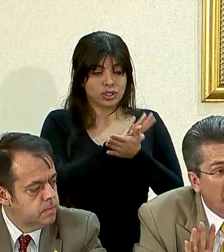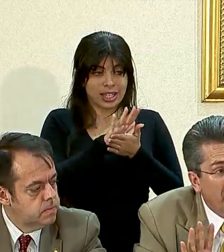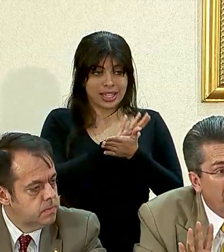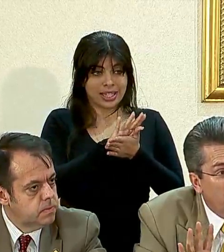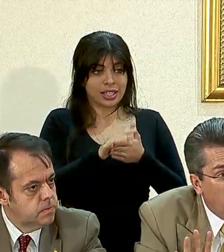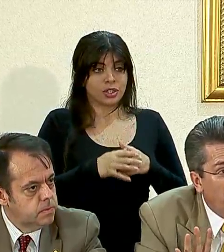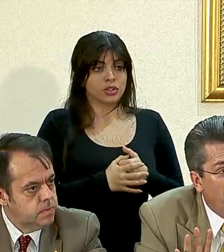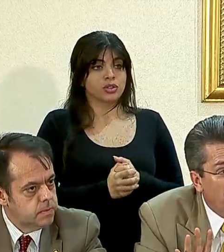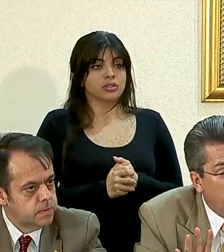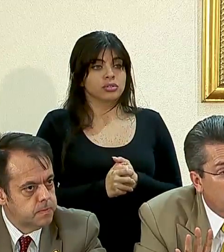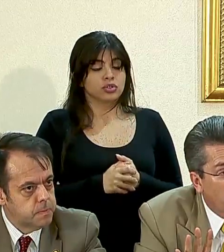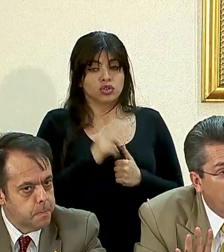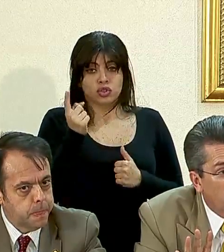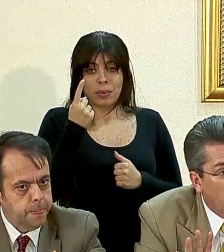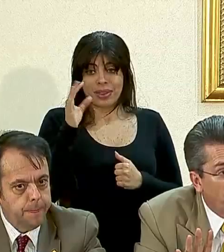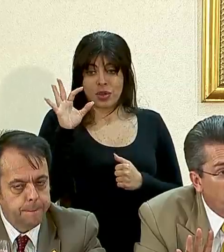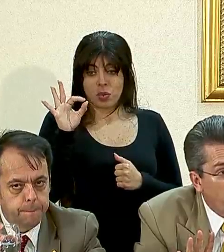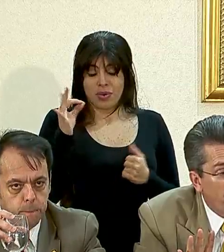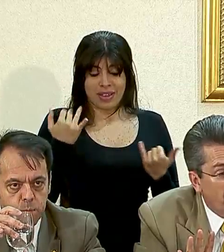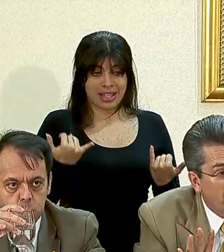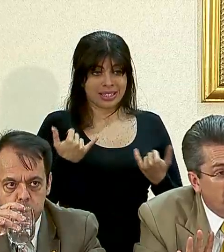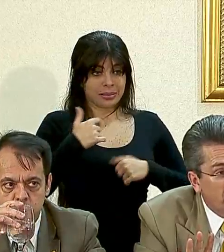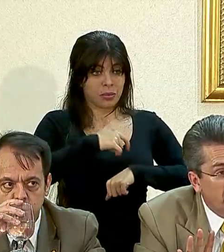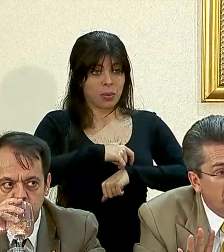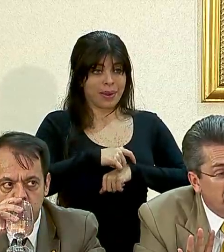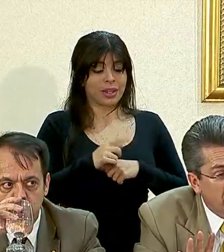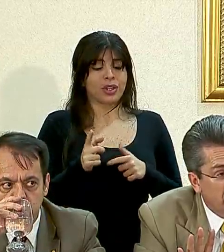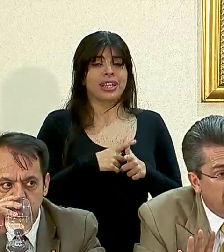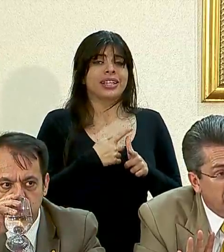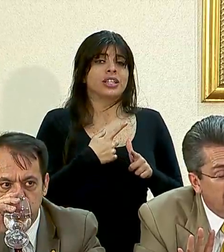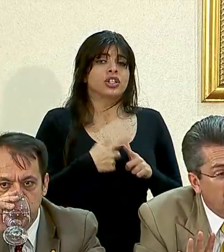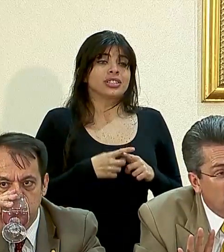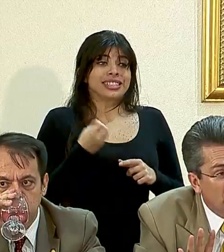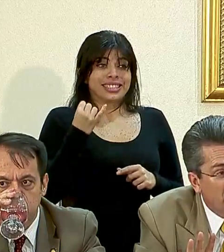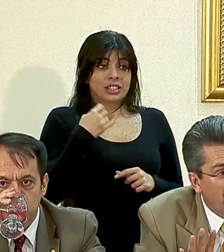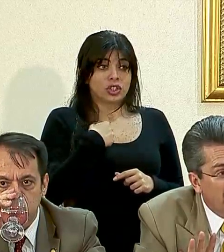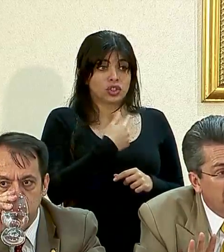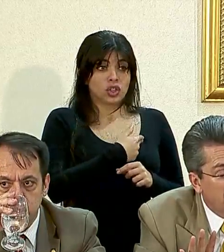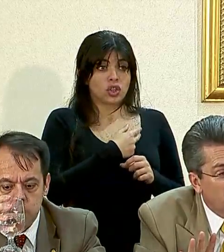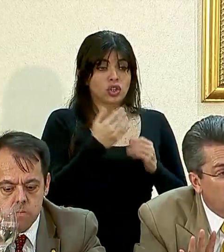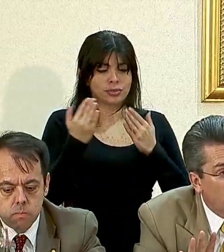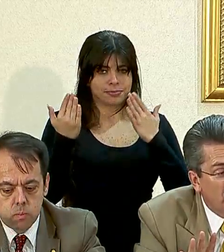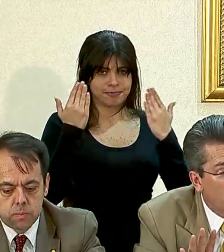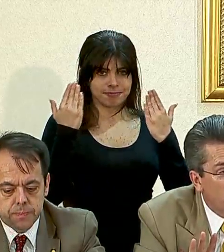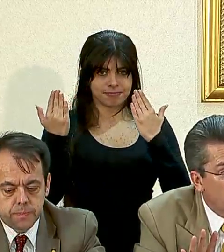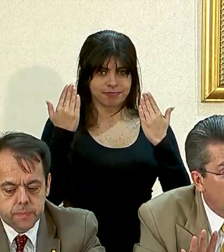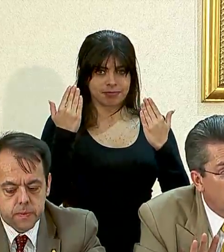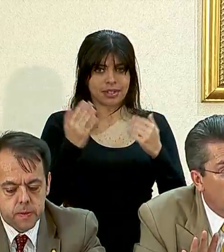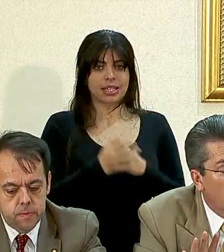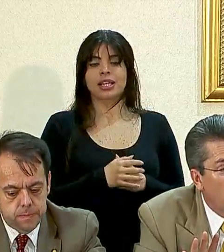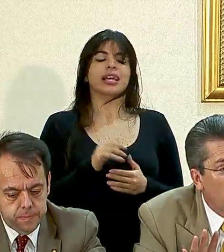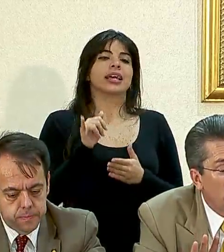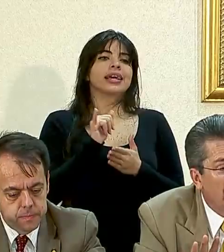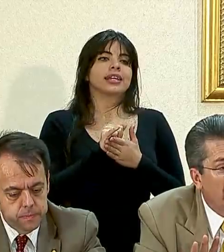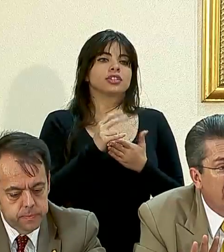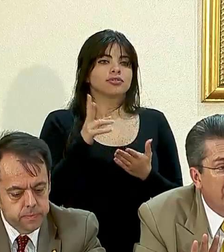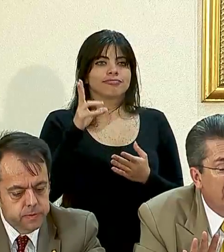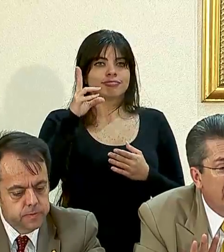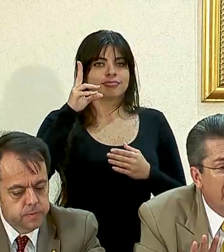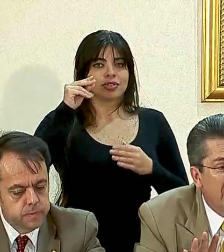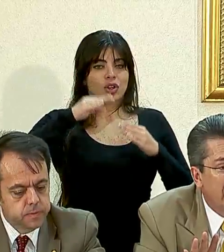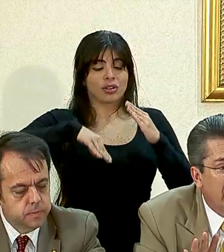son únicamente 9 en este momento. Entonces, si hacemos ese balance, eso no